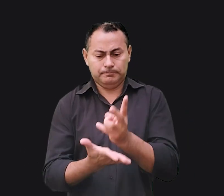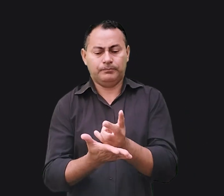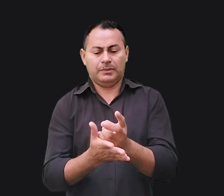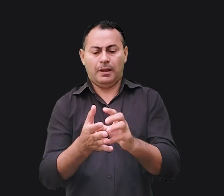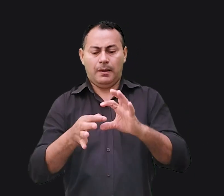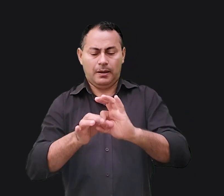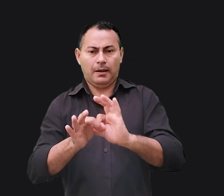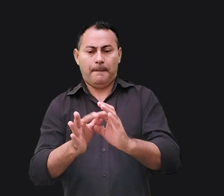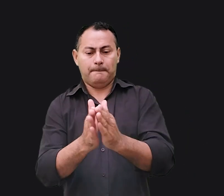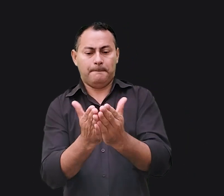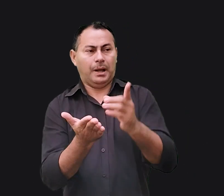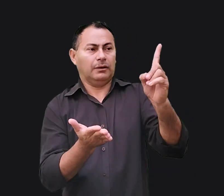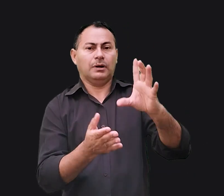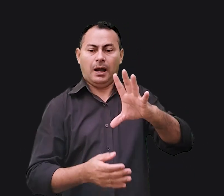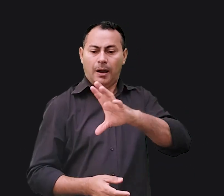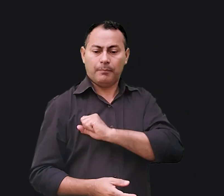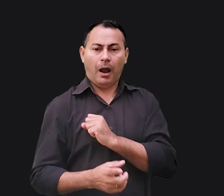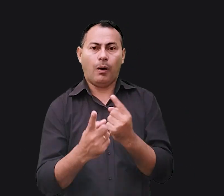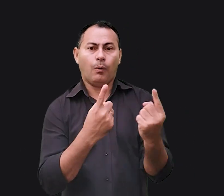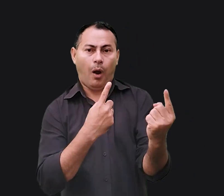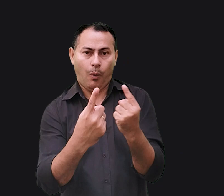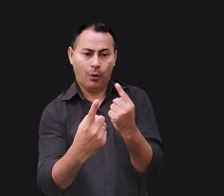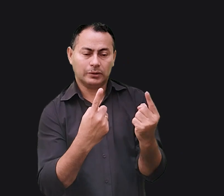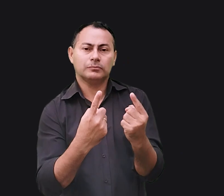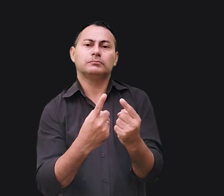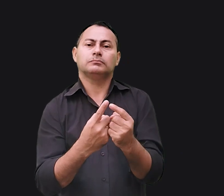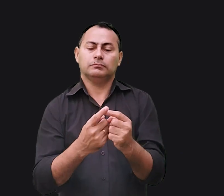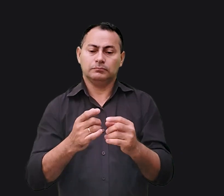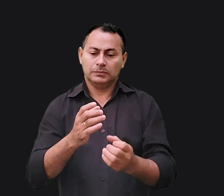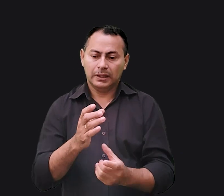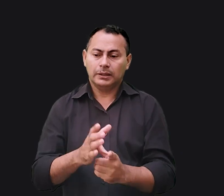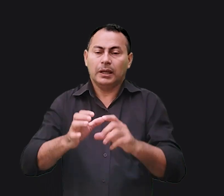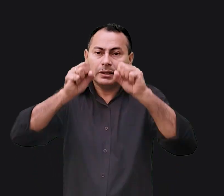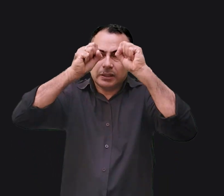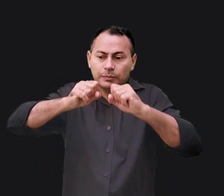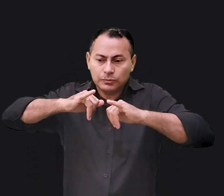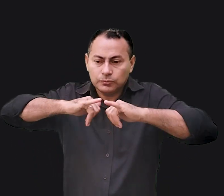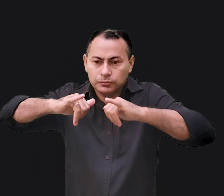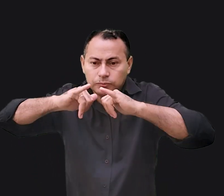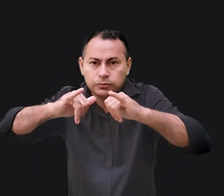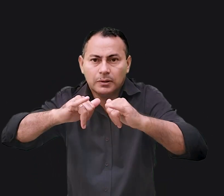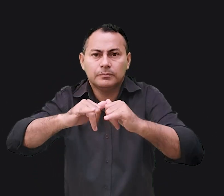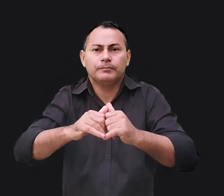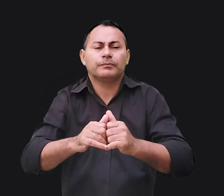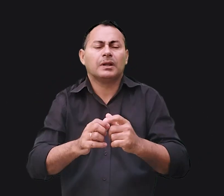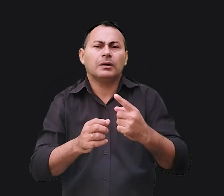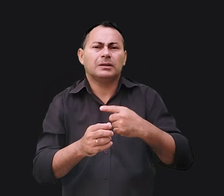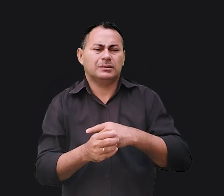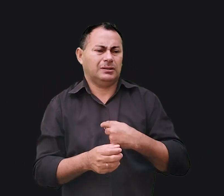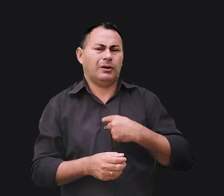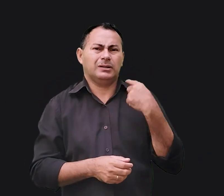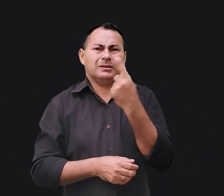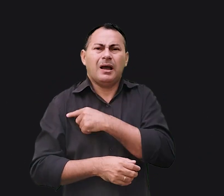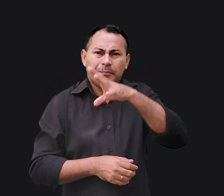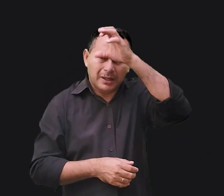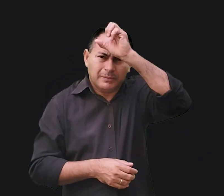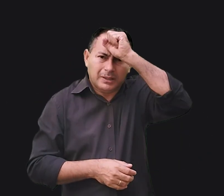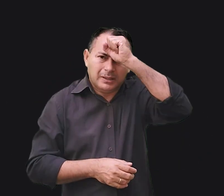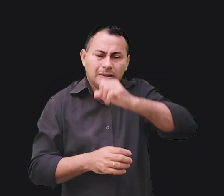na palavra, amar uns aos outros e produzir frutos. Minha esposa e eu aprendemos muito criando nossas 3